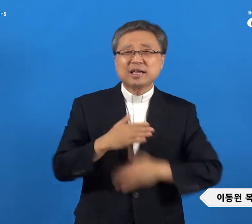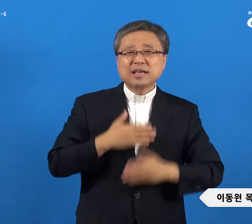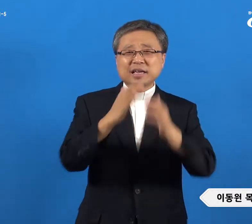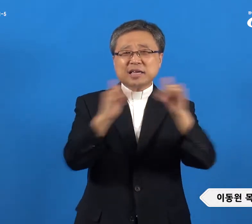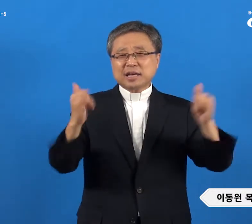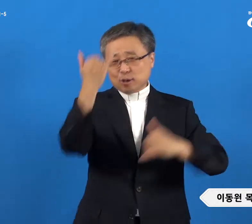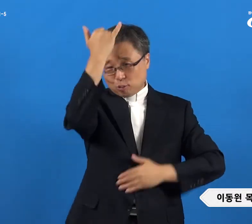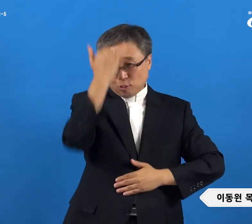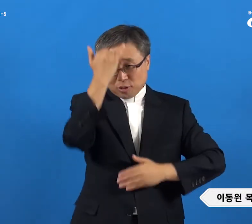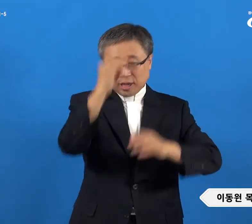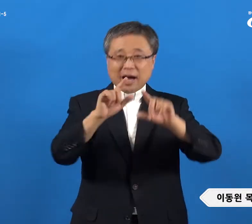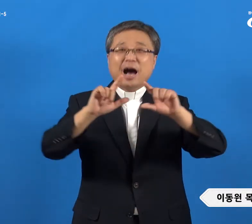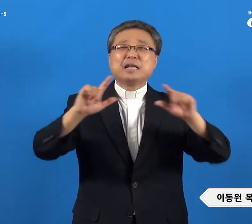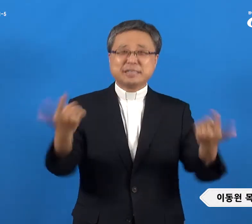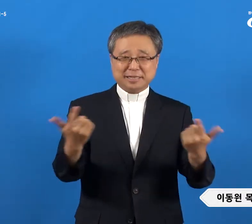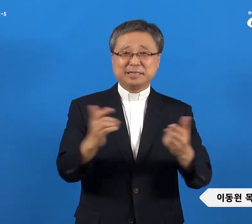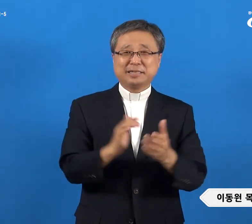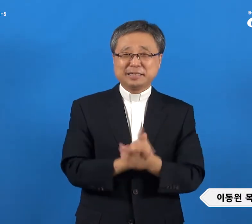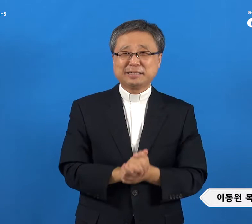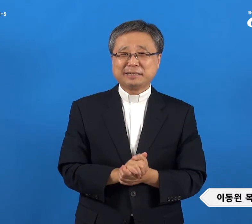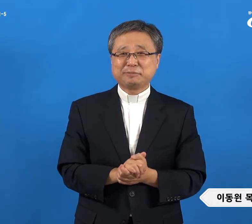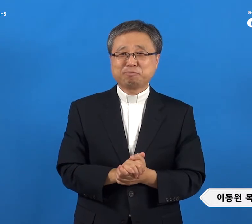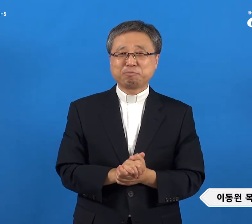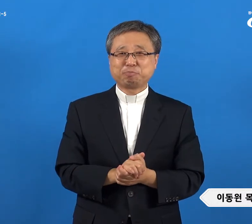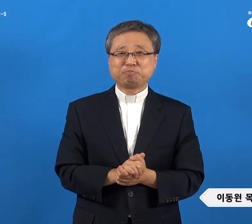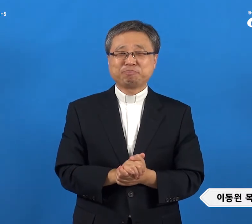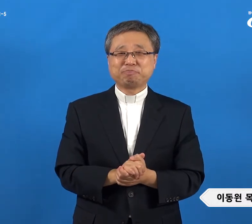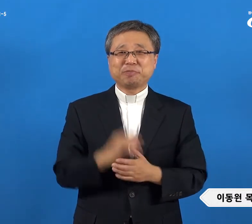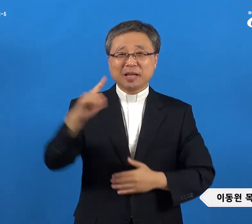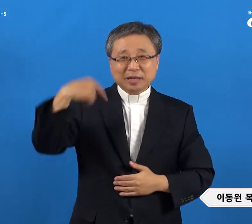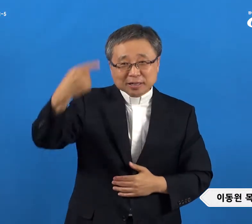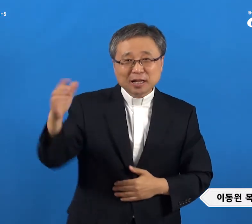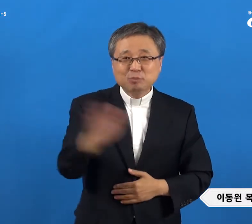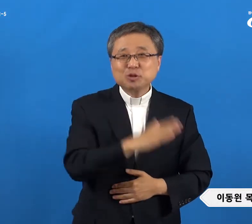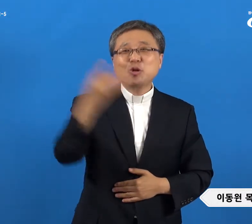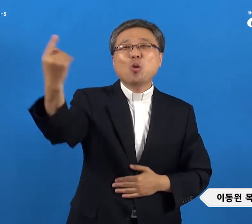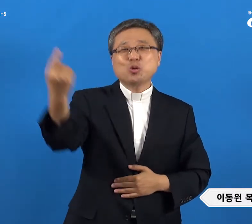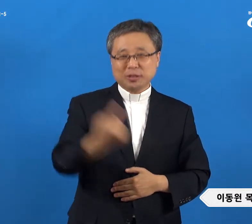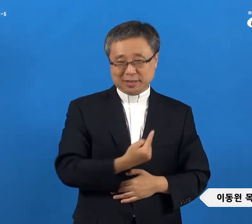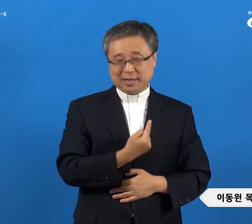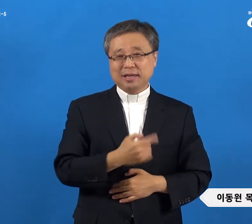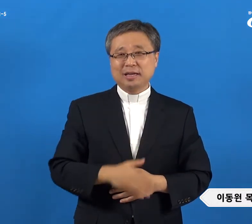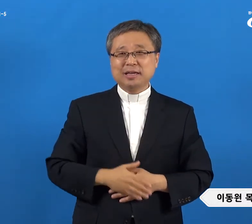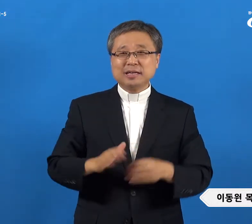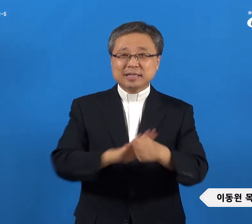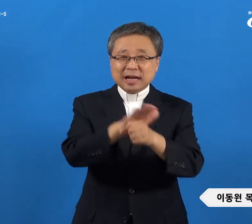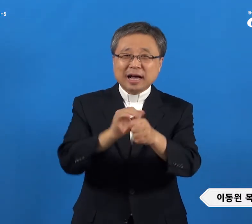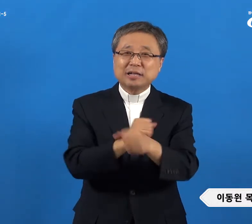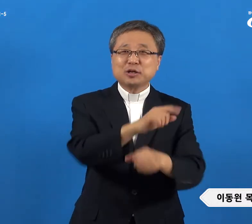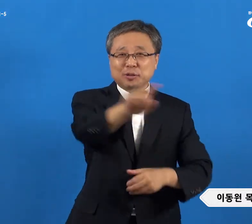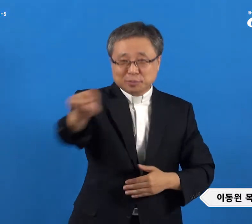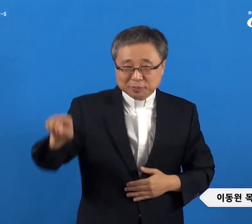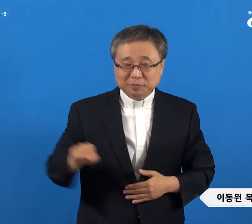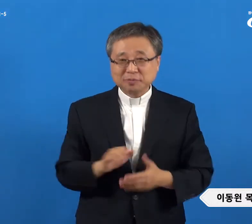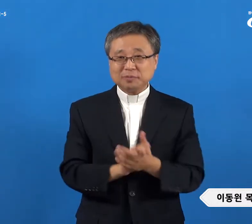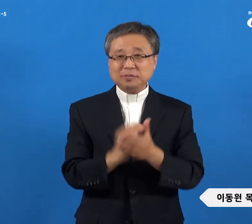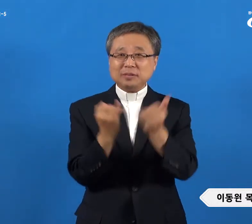인간의 도리가 아니지. 그 다음부터 나오셨대요. 사랑하는 여러분, 그녀의 믿음이